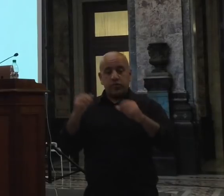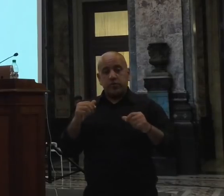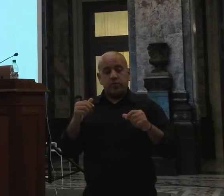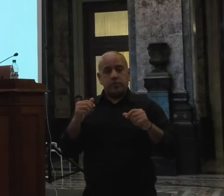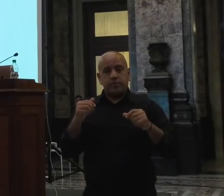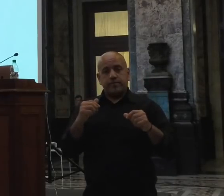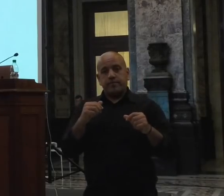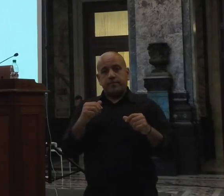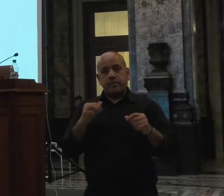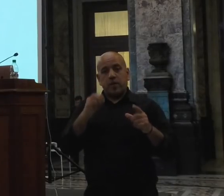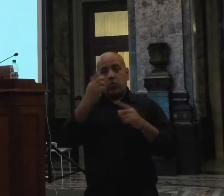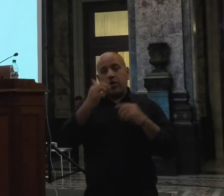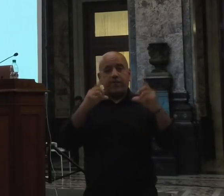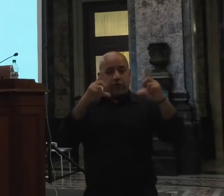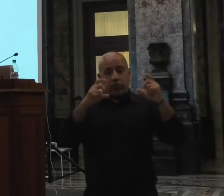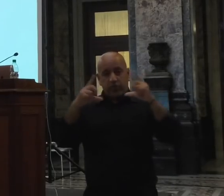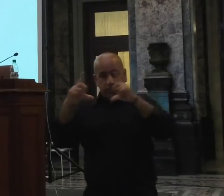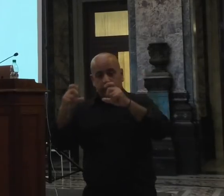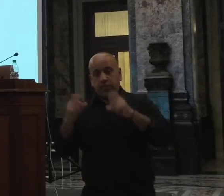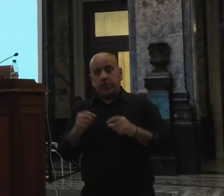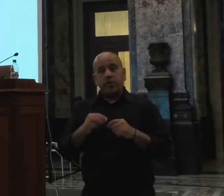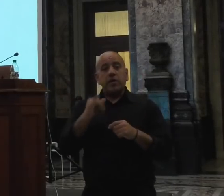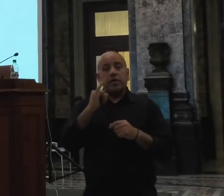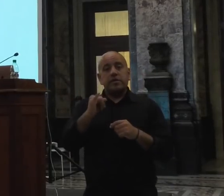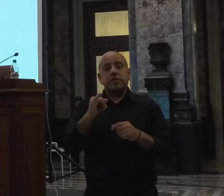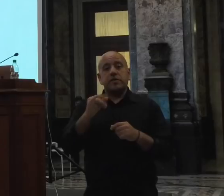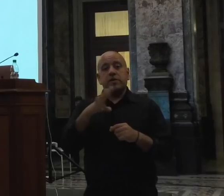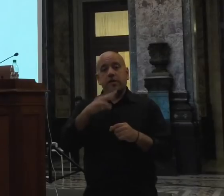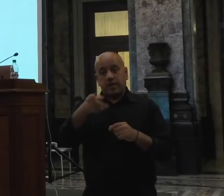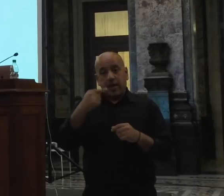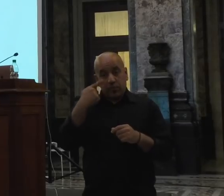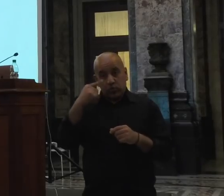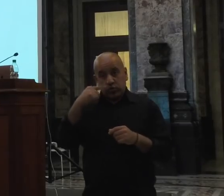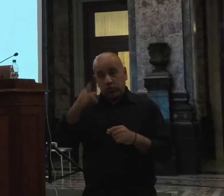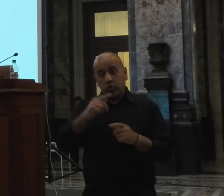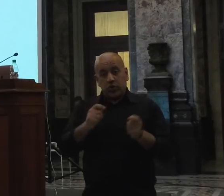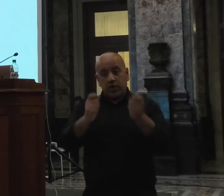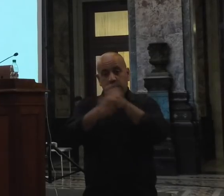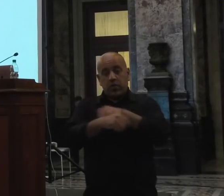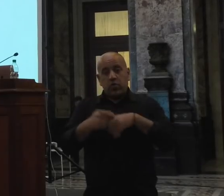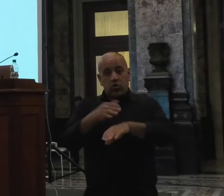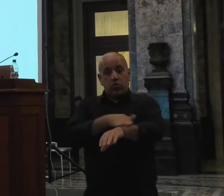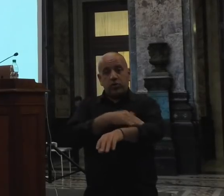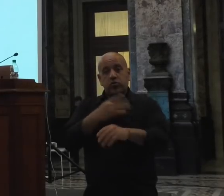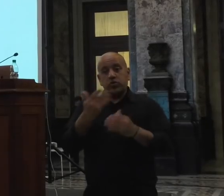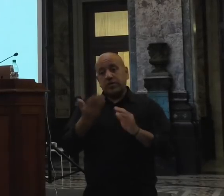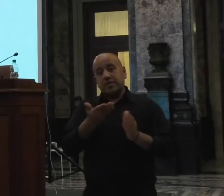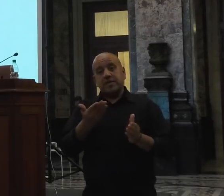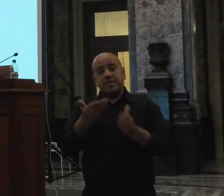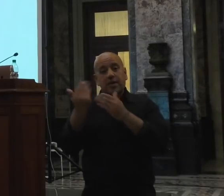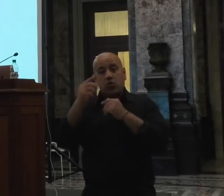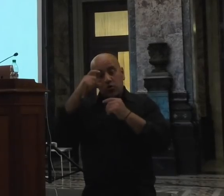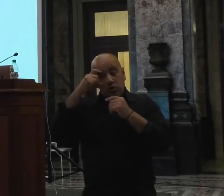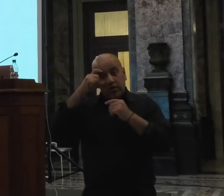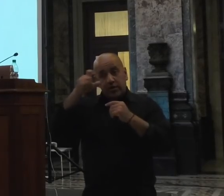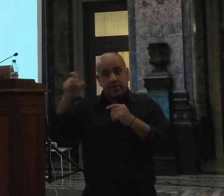simultáneamente, una detrás de otra. Hubo quien sí cambió los brazos o se quitó los lentes, pero